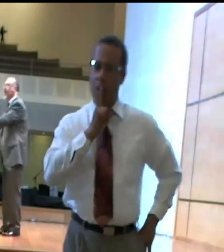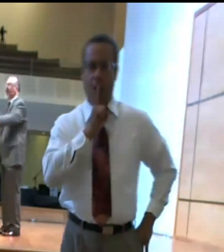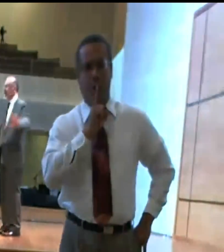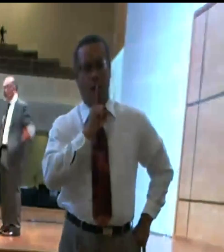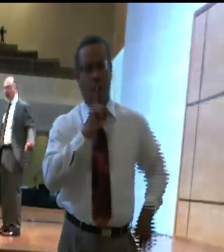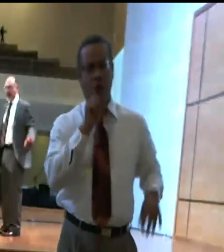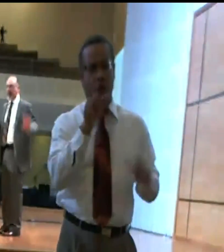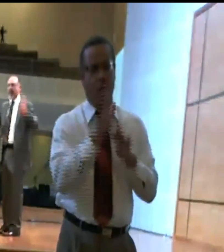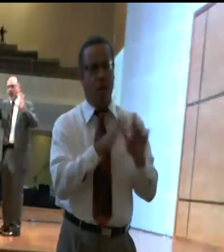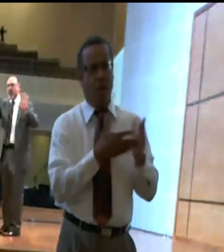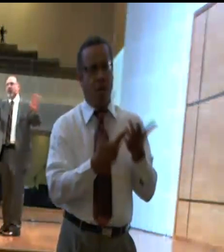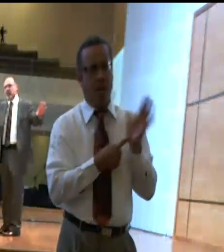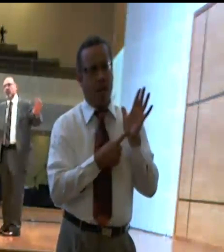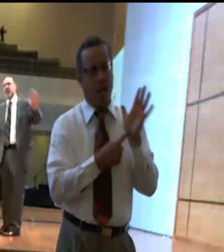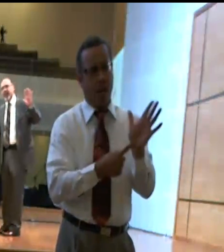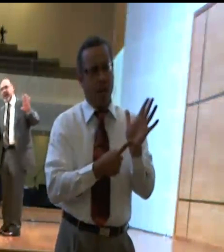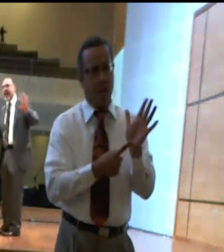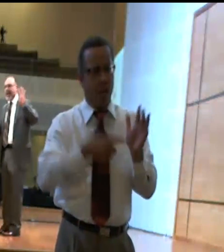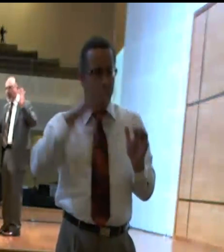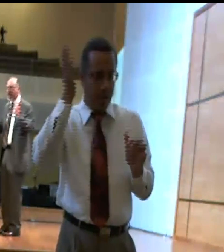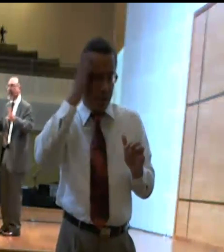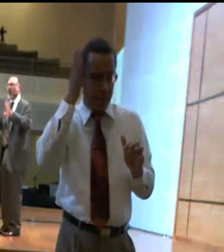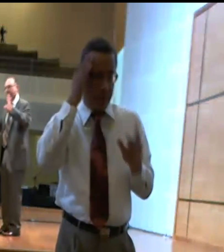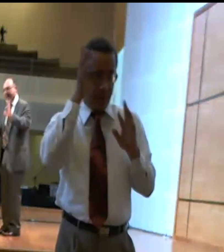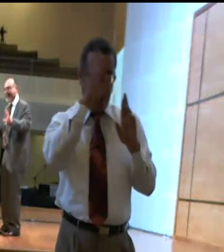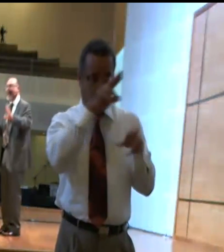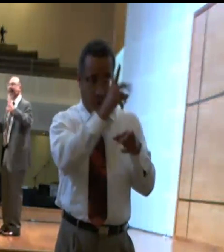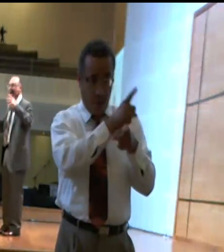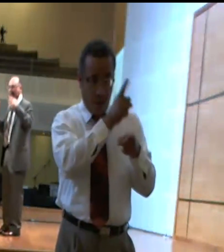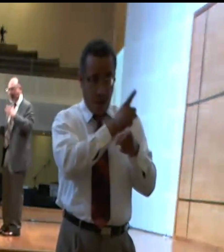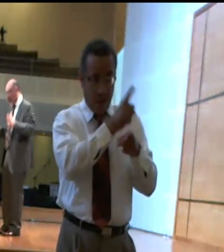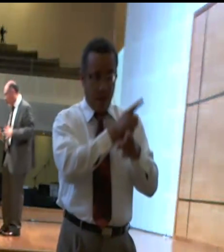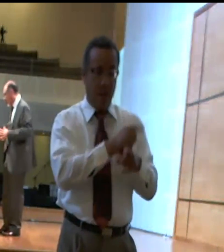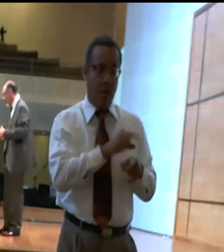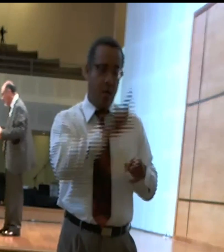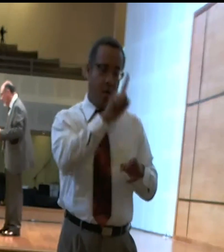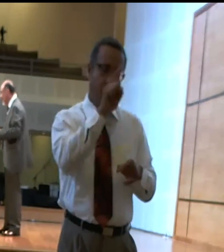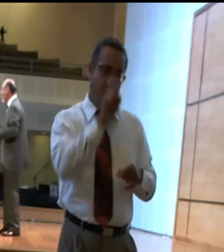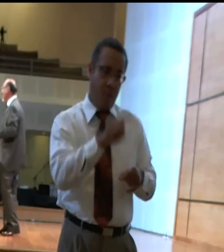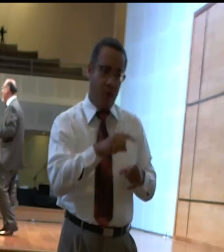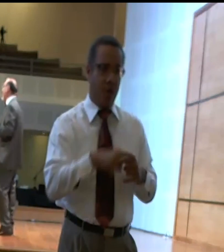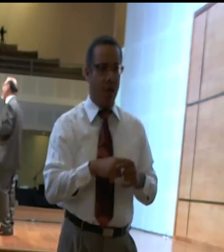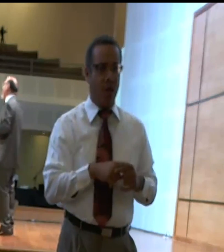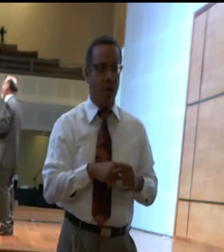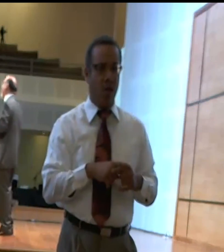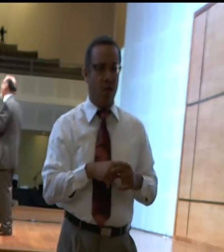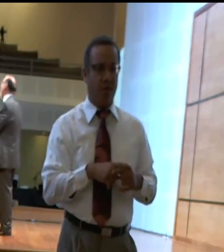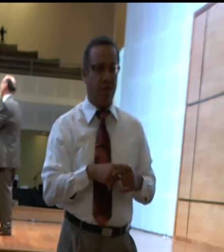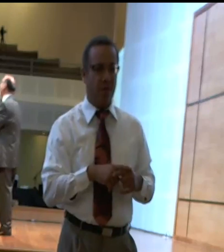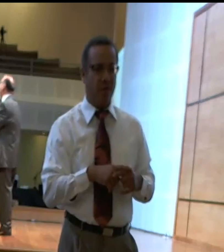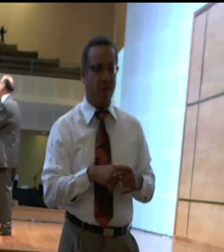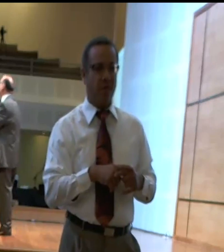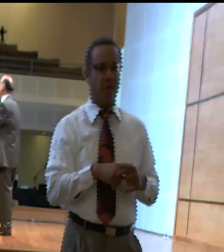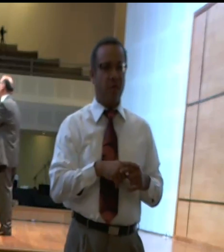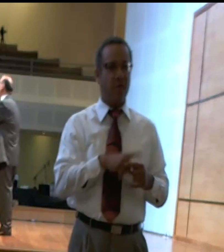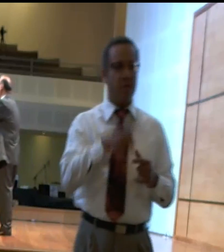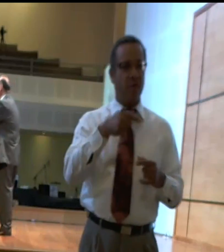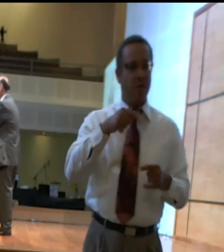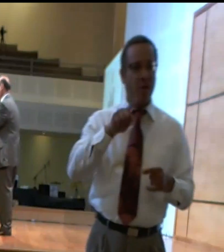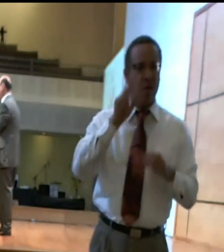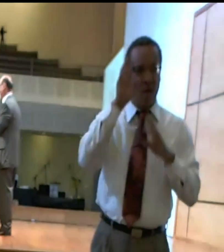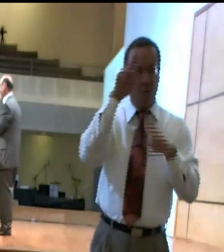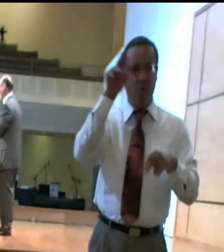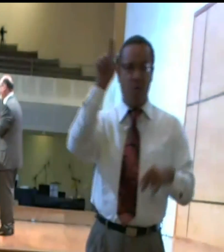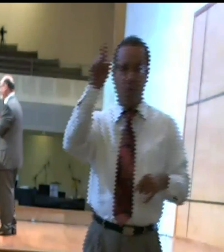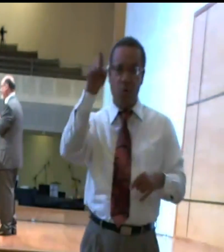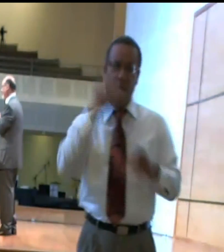texto no estuviera en la Biblia, así que ninguno de nosotros sabría la respuesta correcta a la pregunta. ¿Qué hubieras respondido tú?